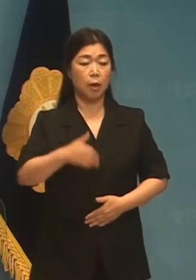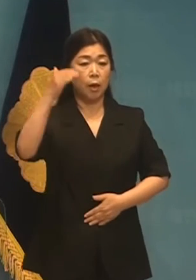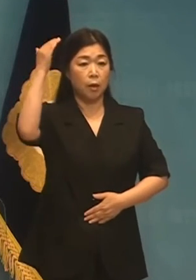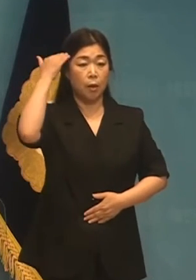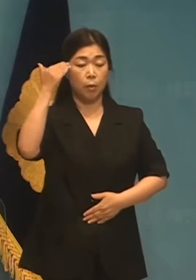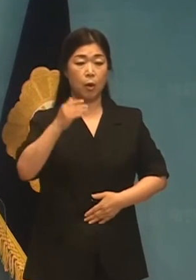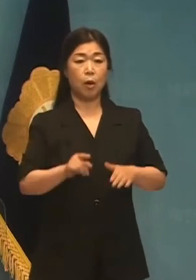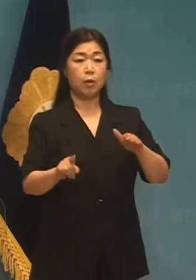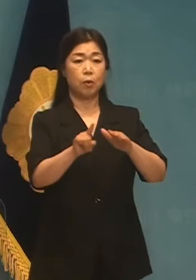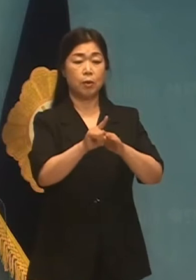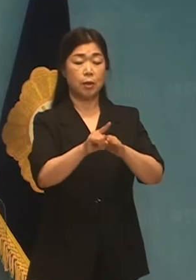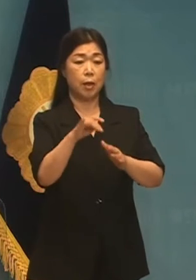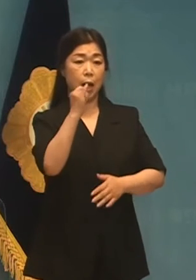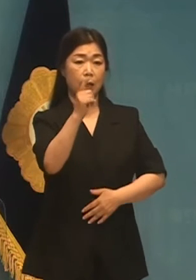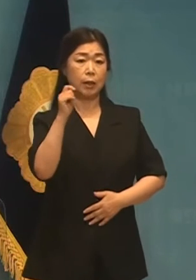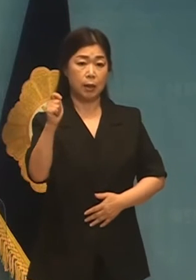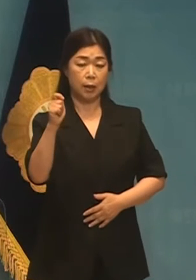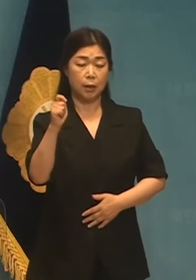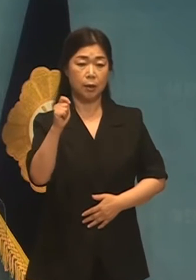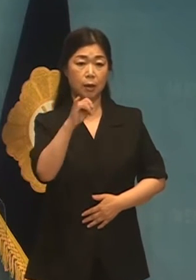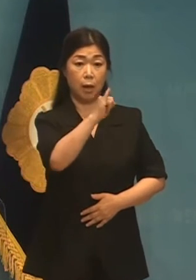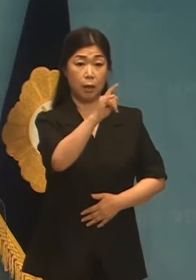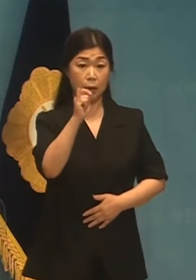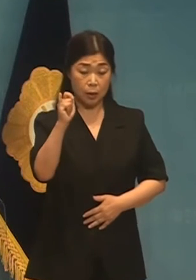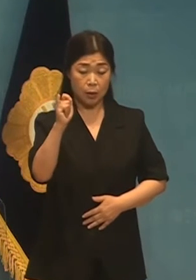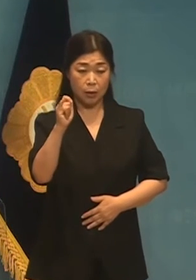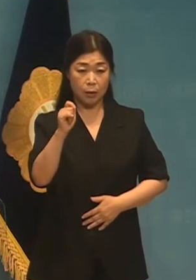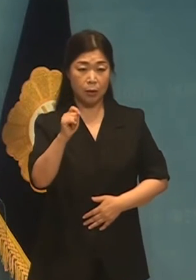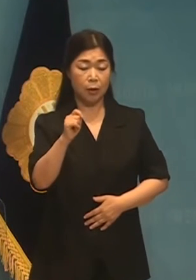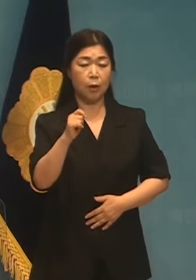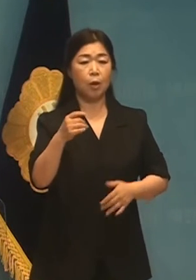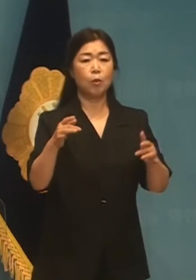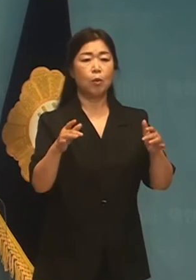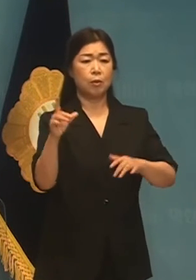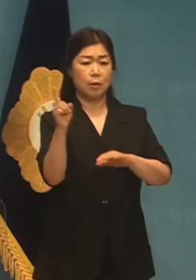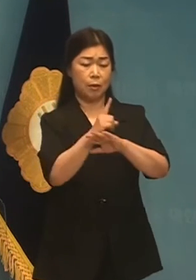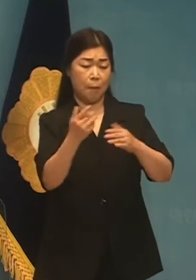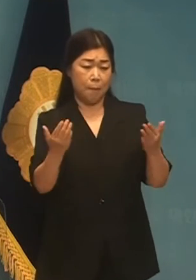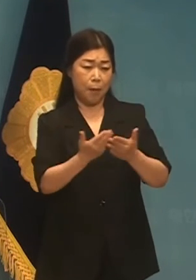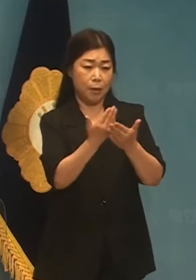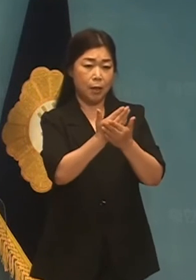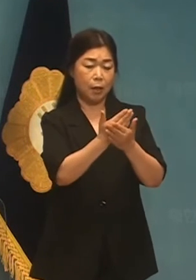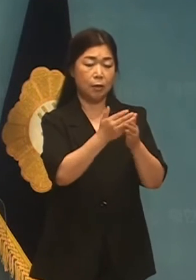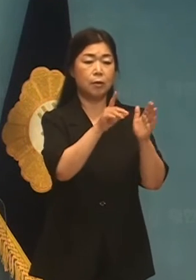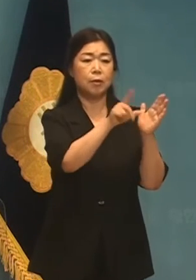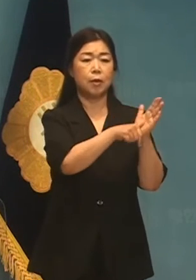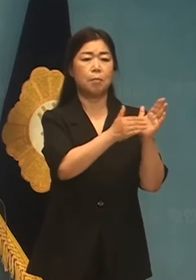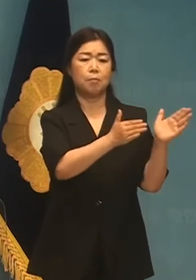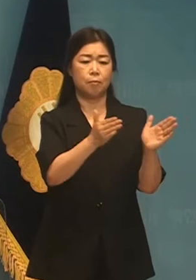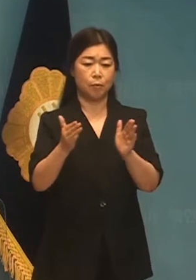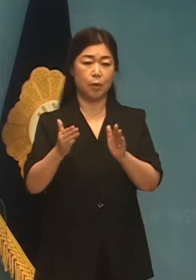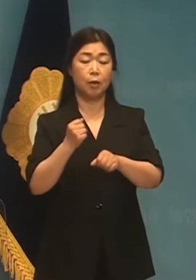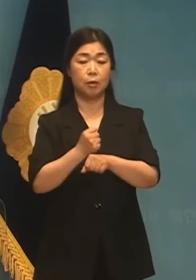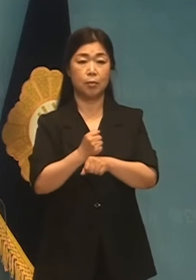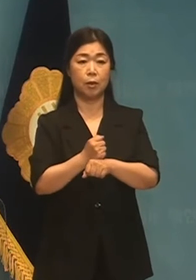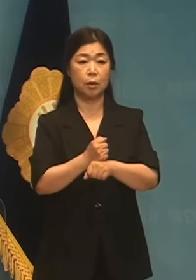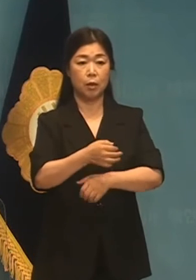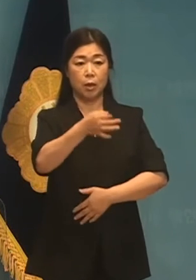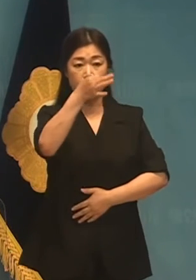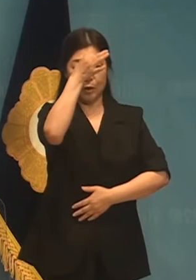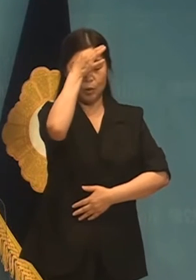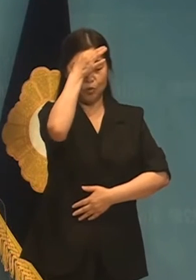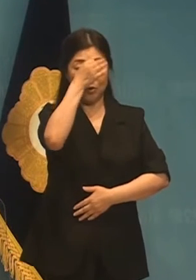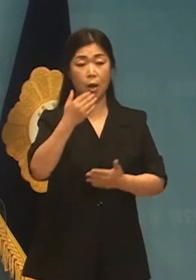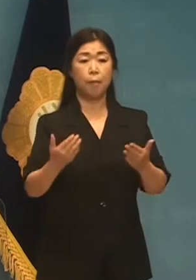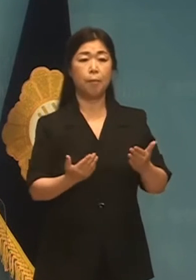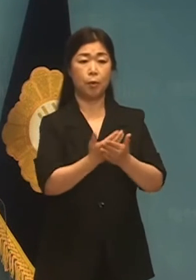대한민국의 선진 IT로 디지털 르네상스 시대를 단단히 준비하겠습니다. 기술의